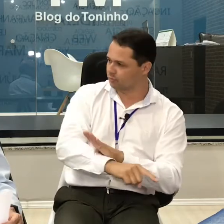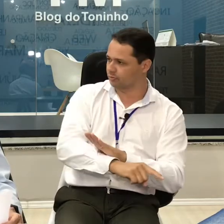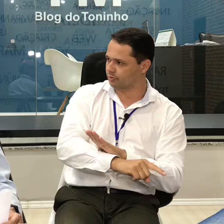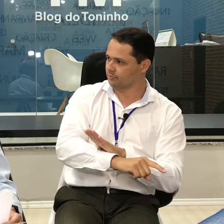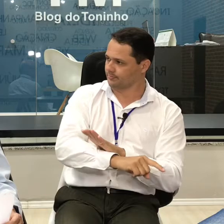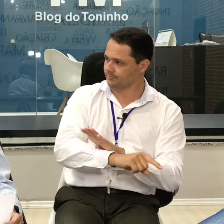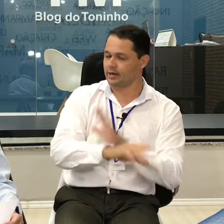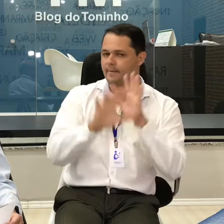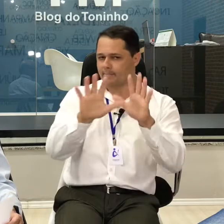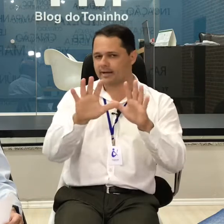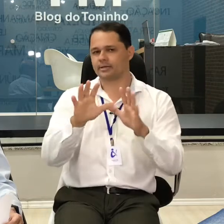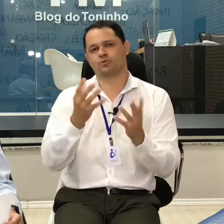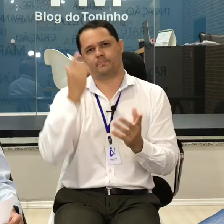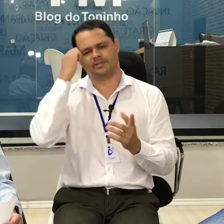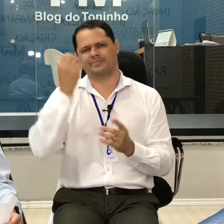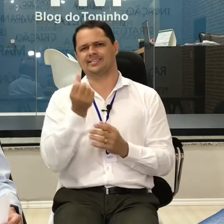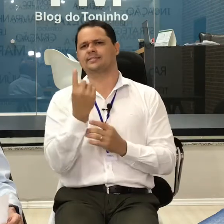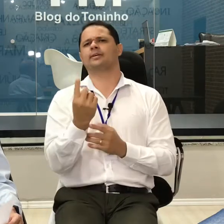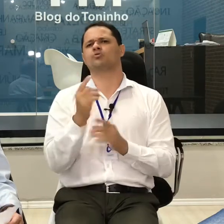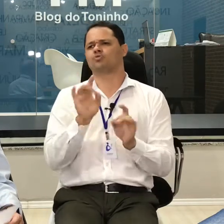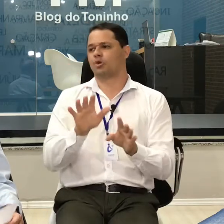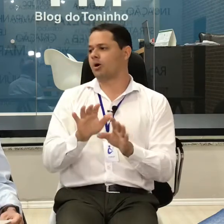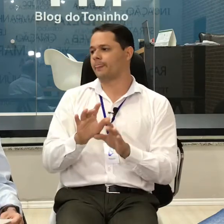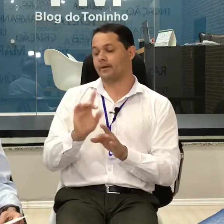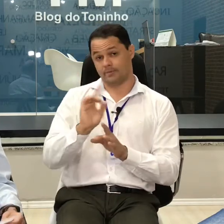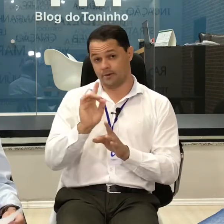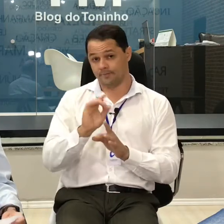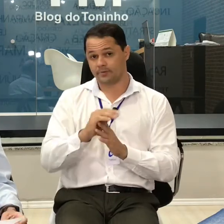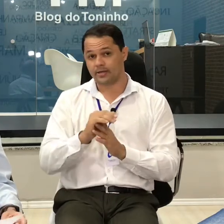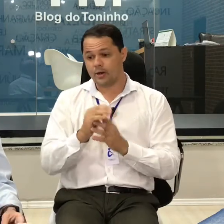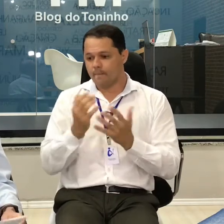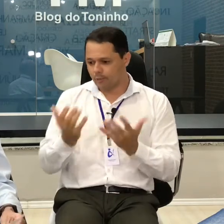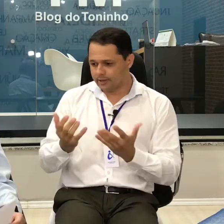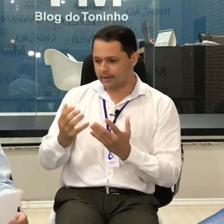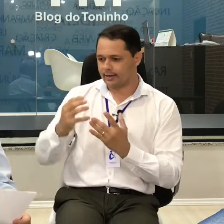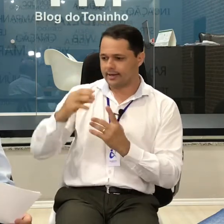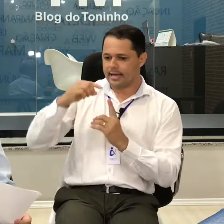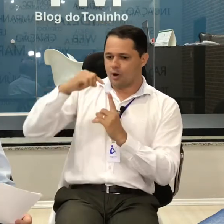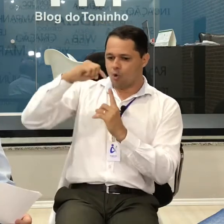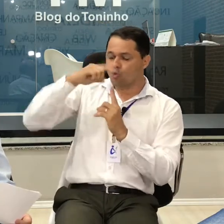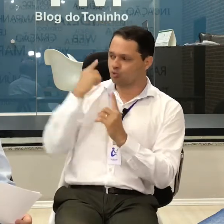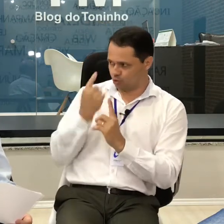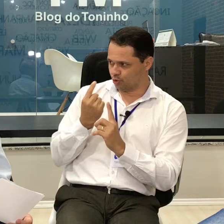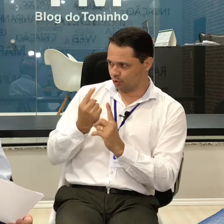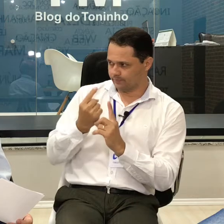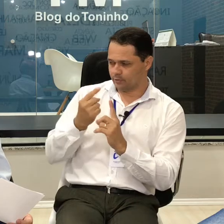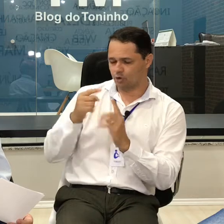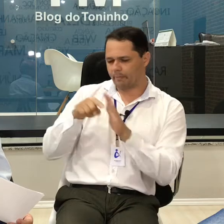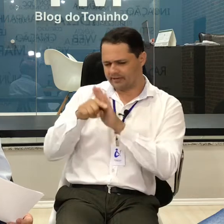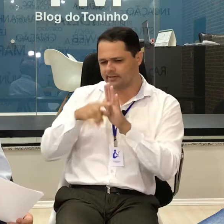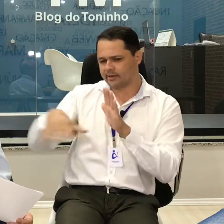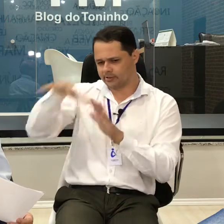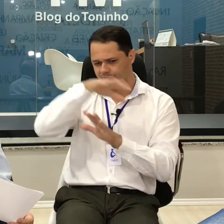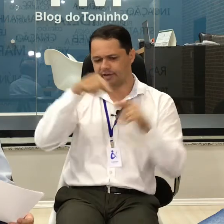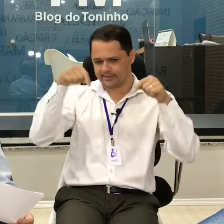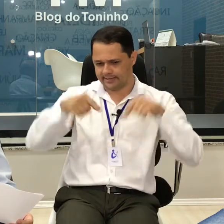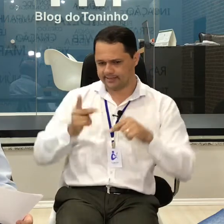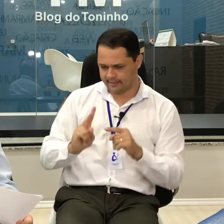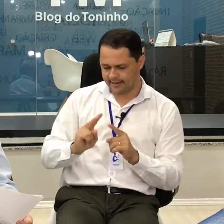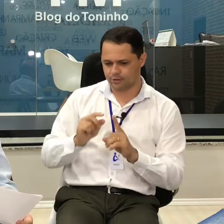profundos. Mas a pessoa pensa, mas 61 só? Não. Por quê? Um surdo, numa pesquisa que a gente fez aqui na cidade,